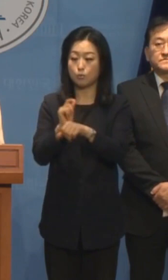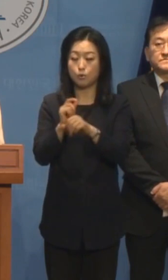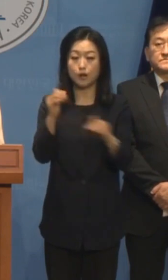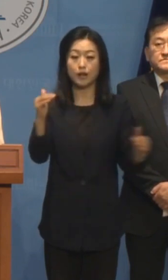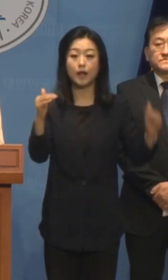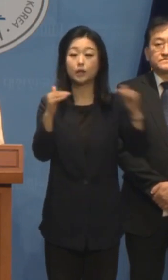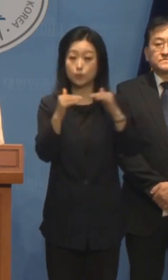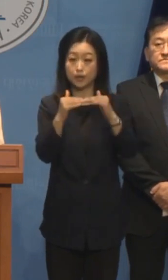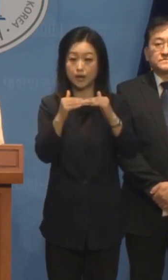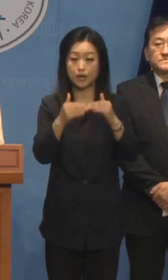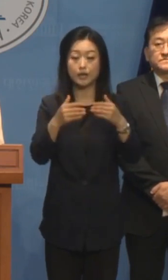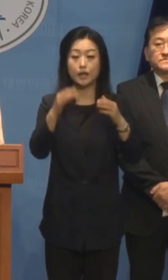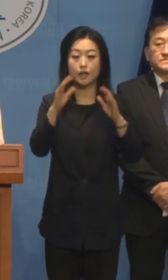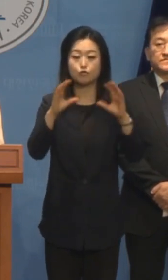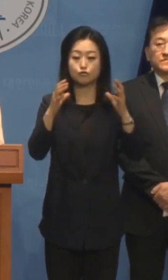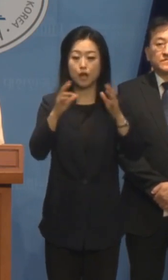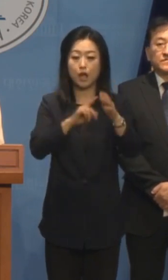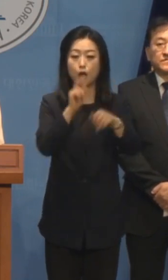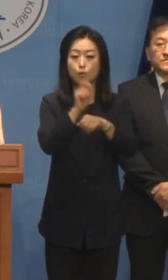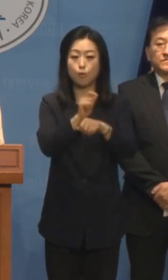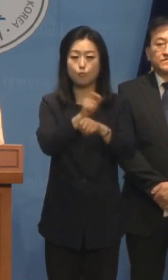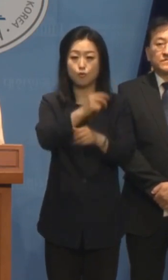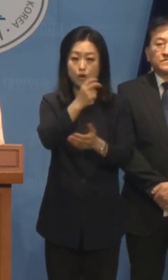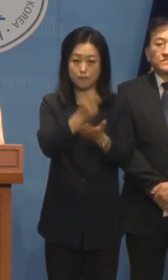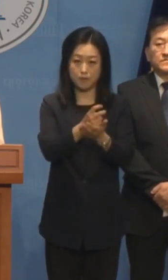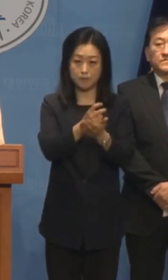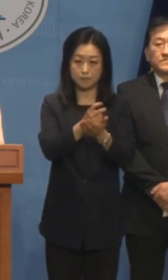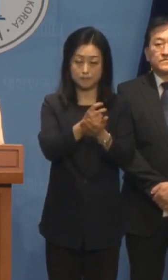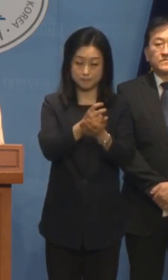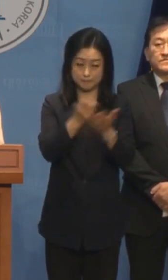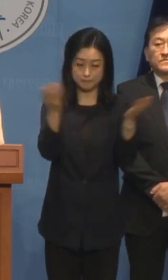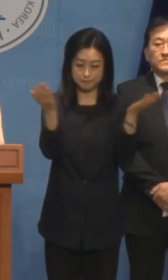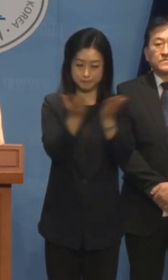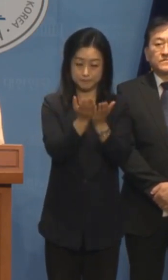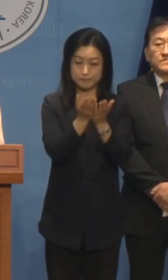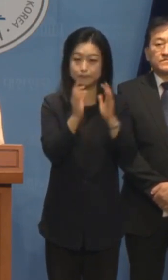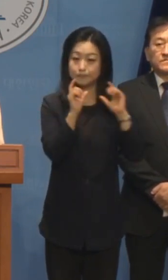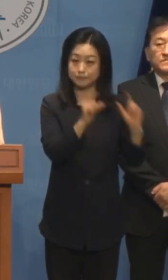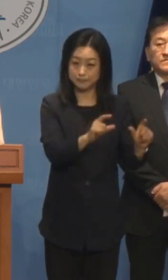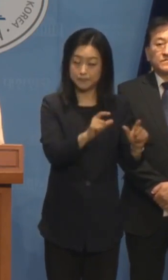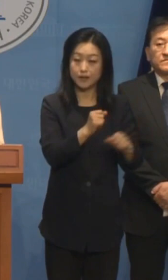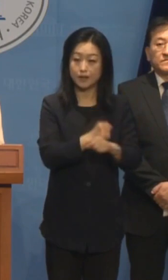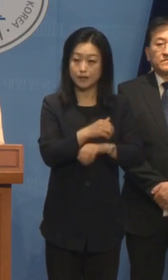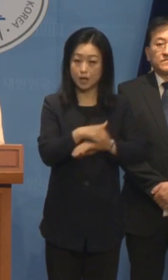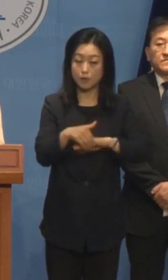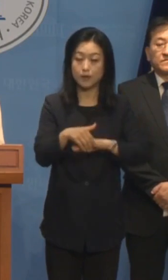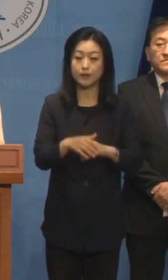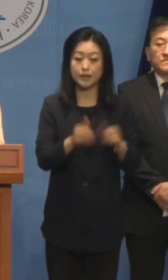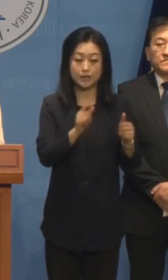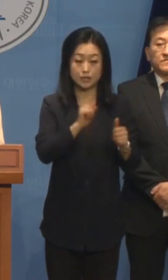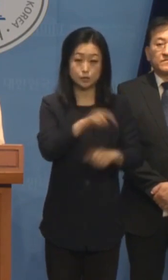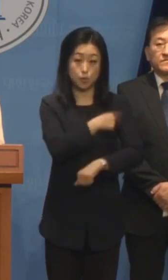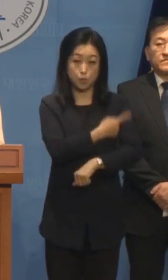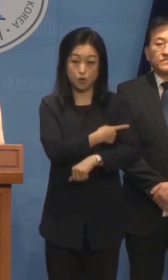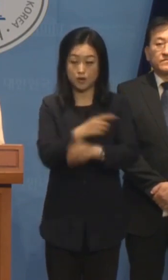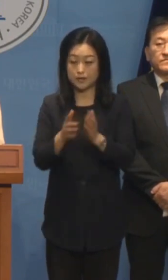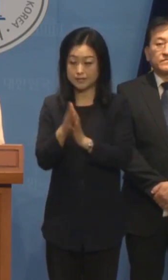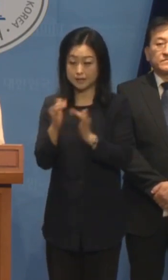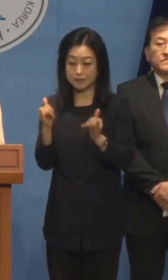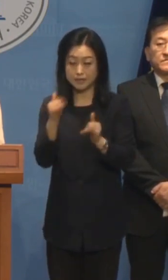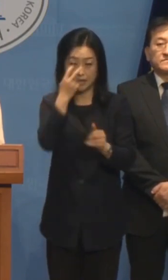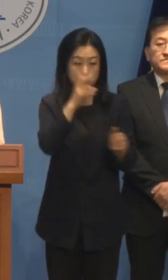동일하게 국가공무원법에 따라 규율합니다. 기소권에 대한 시민의 통제를 강화하고